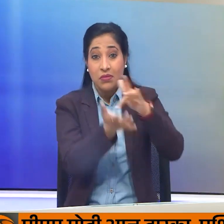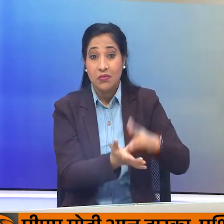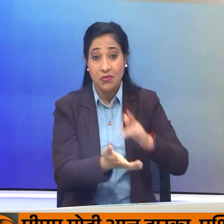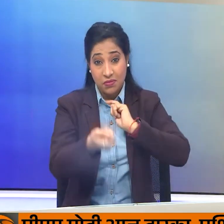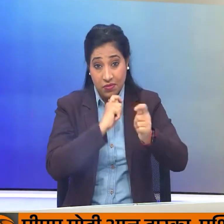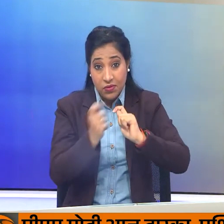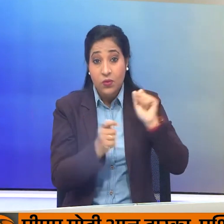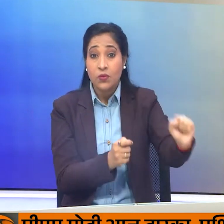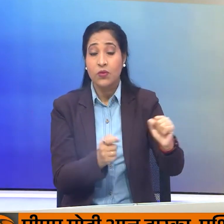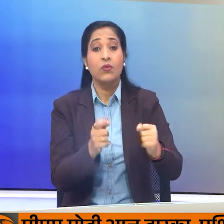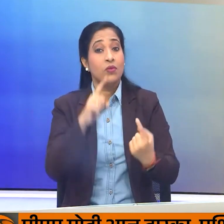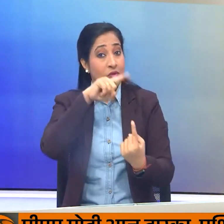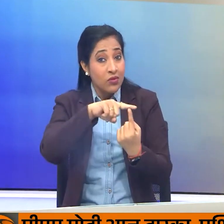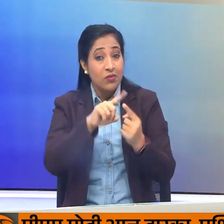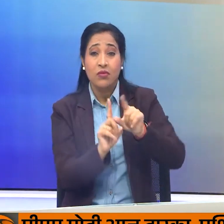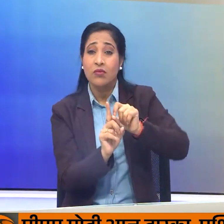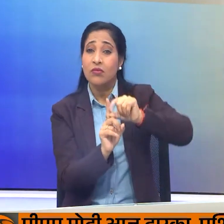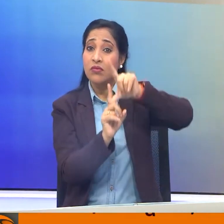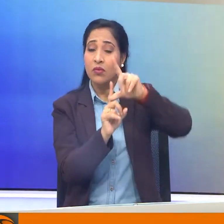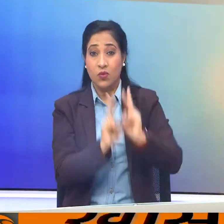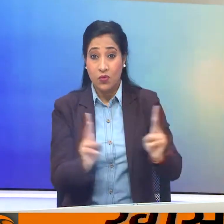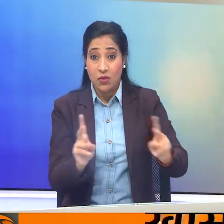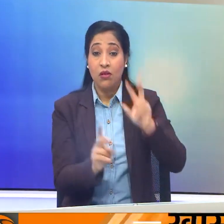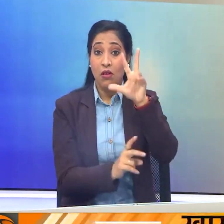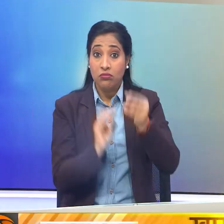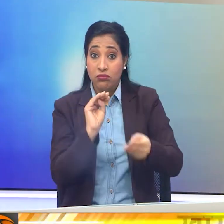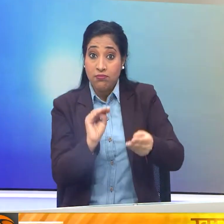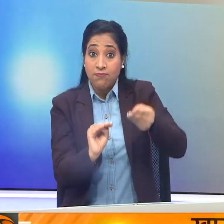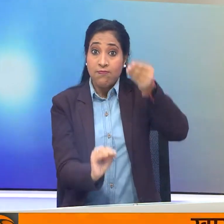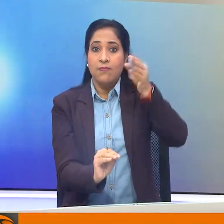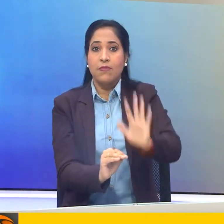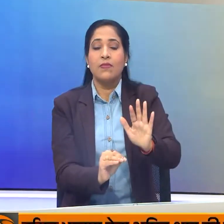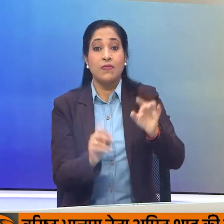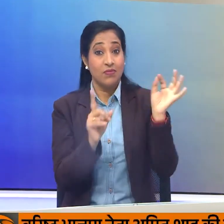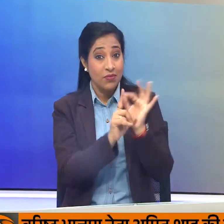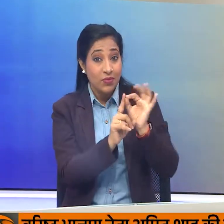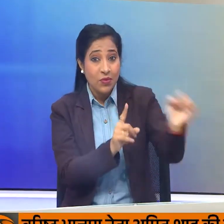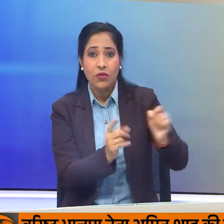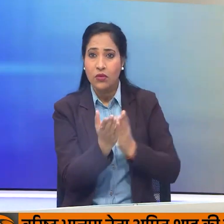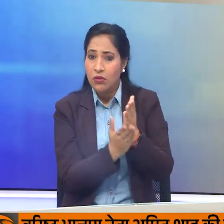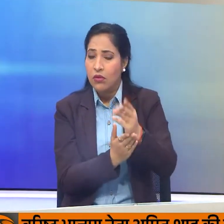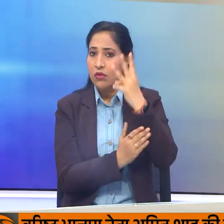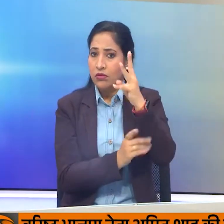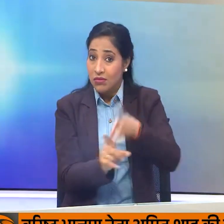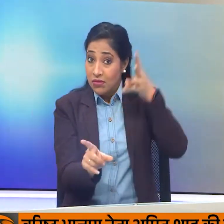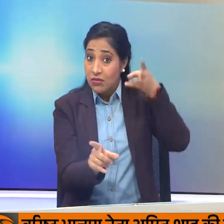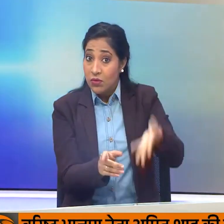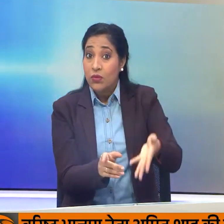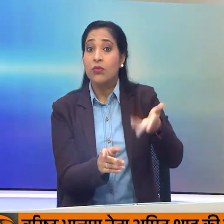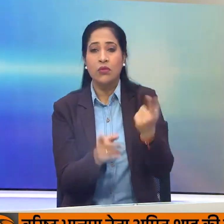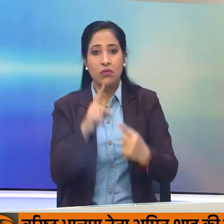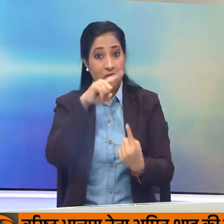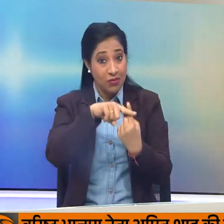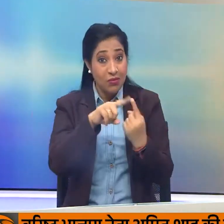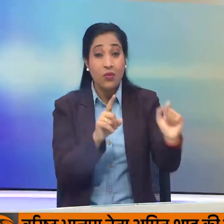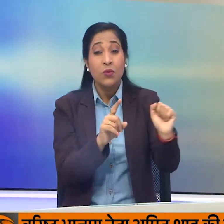मीडिया के अनुसार तापमान सामान्य स्तर से 8 डिग्री तक बढ़ रहा है। पाकिस्तान में यह लगातार 3रा साल होगा जब तापमान 50